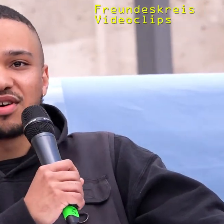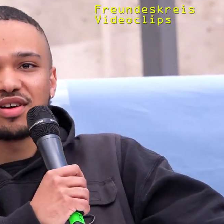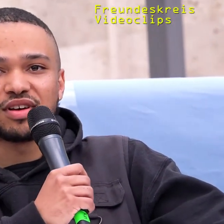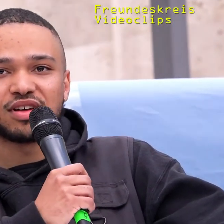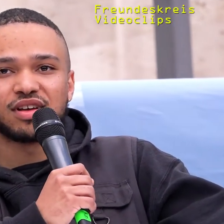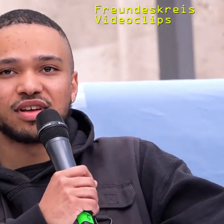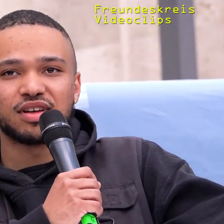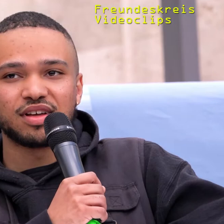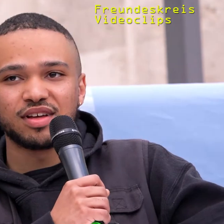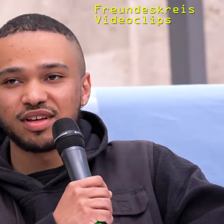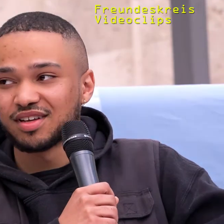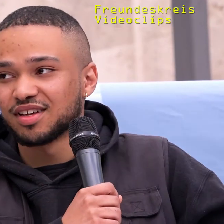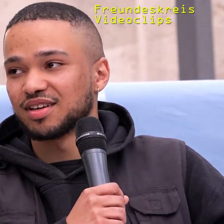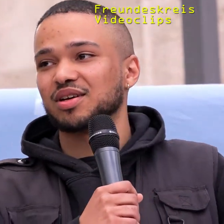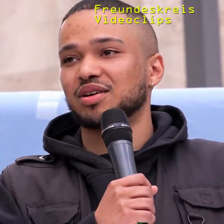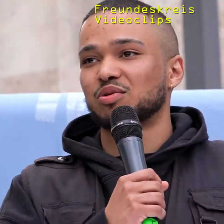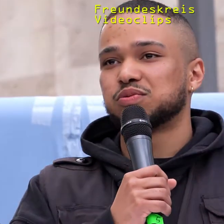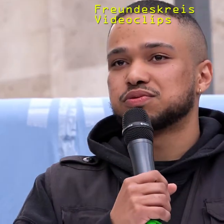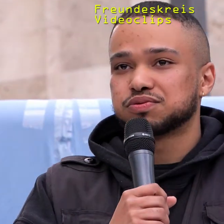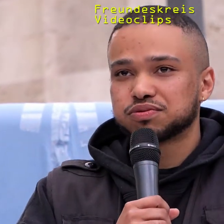Wow.